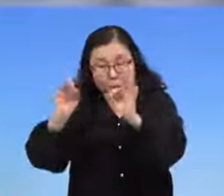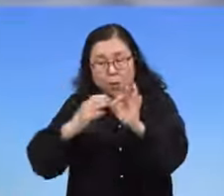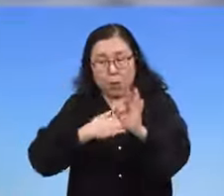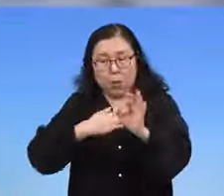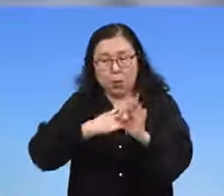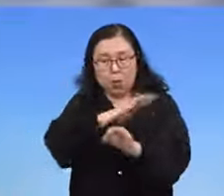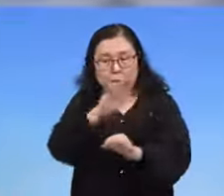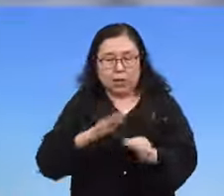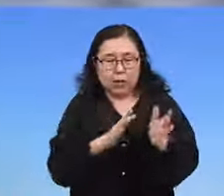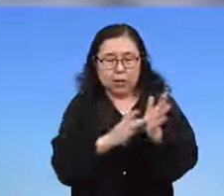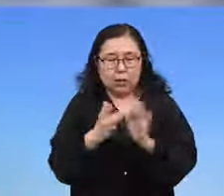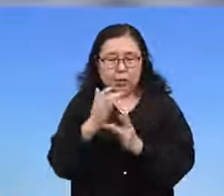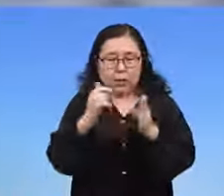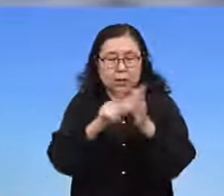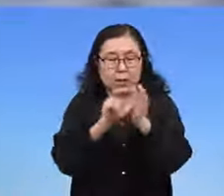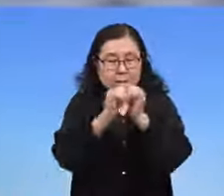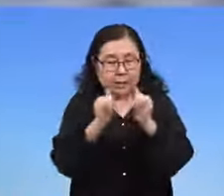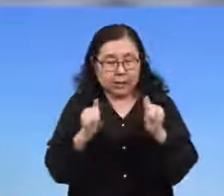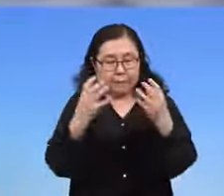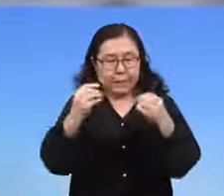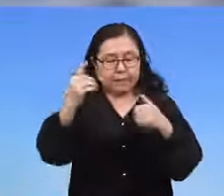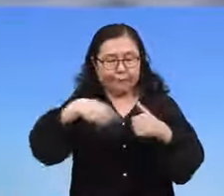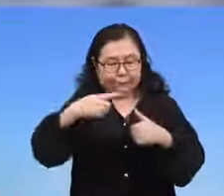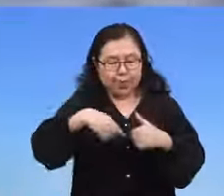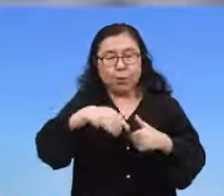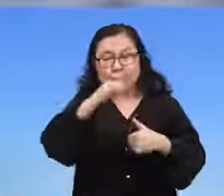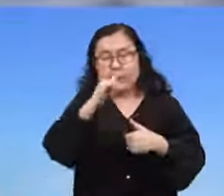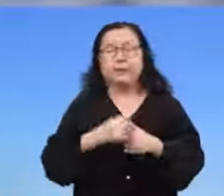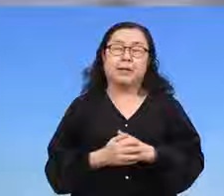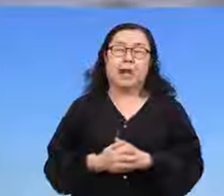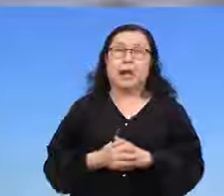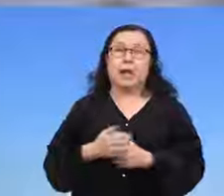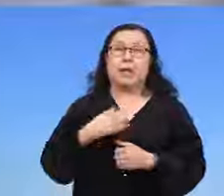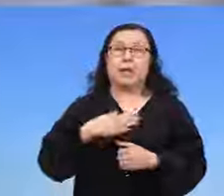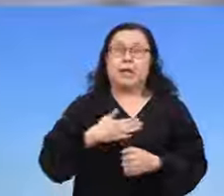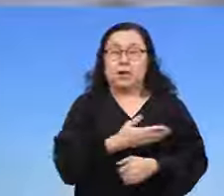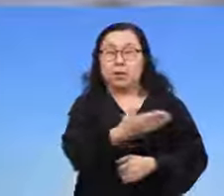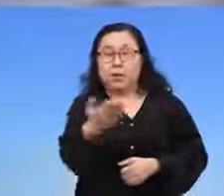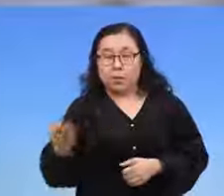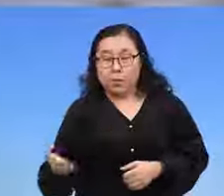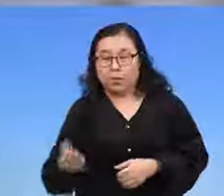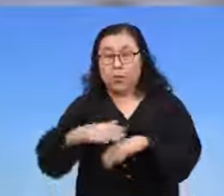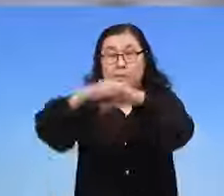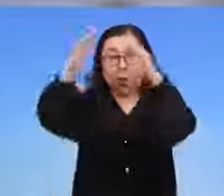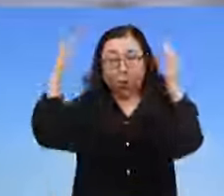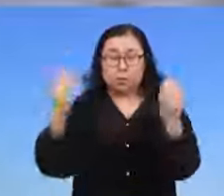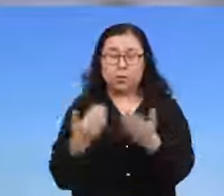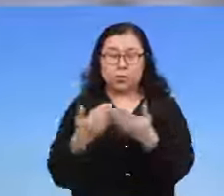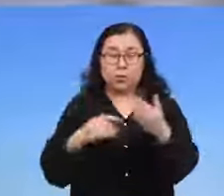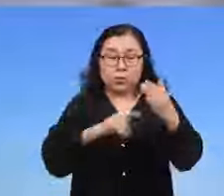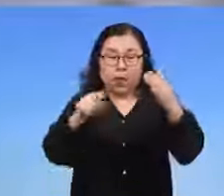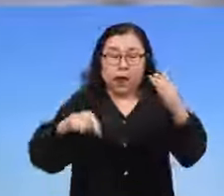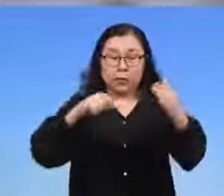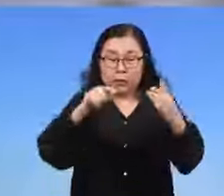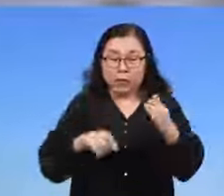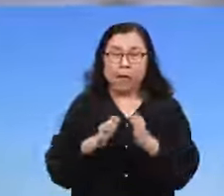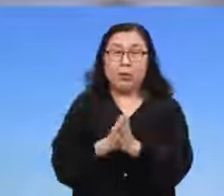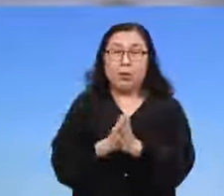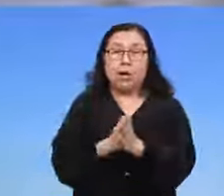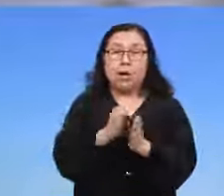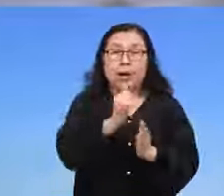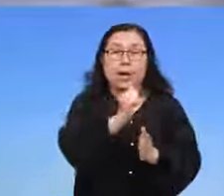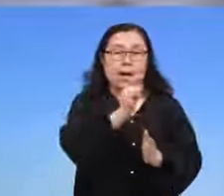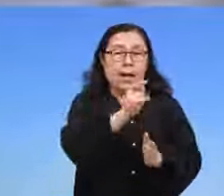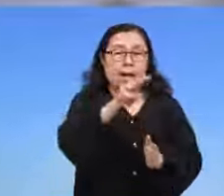준다고 생각합니다. 왜냐하니까 저나 여러분 오늘 예배하시는 분들 가운데